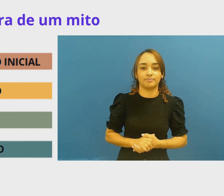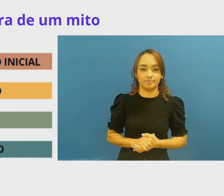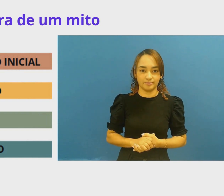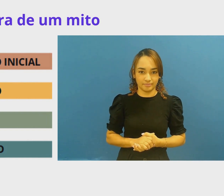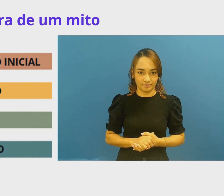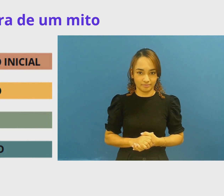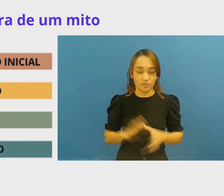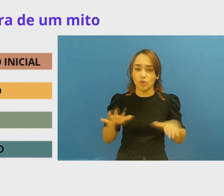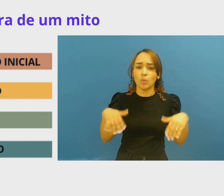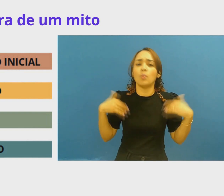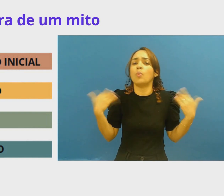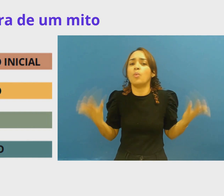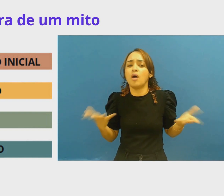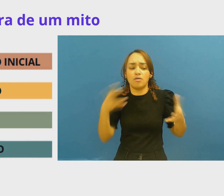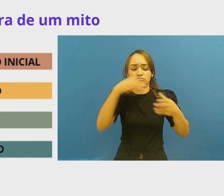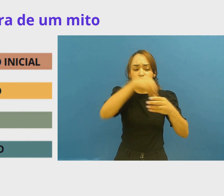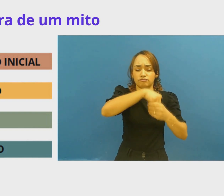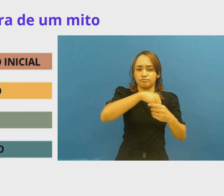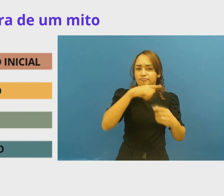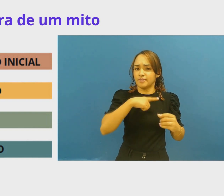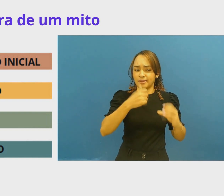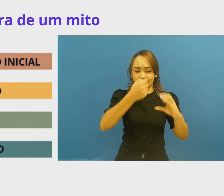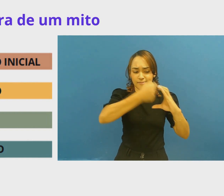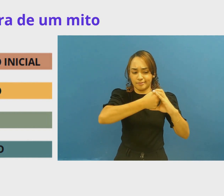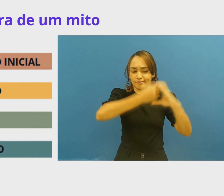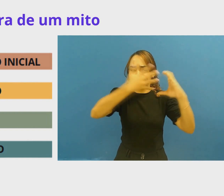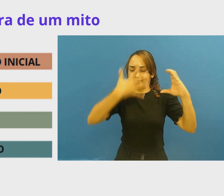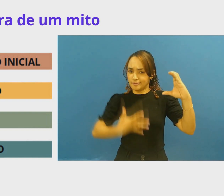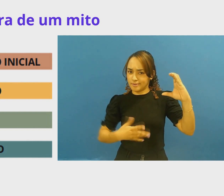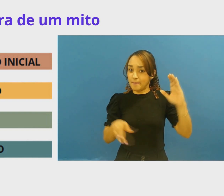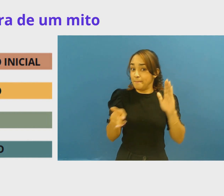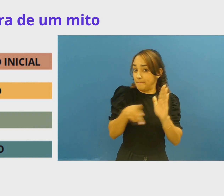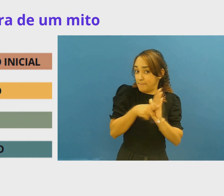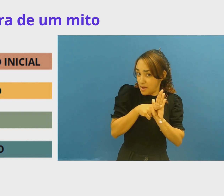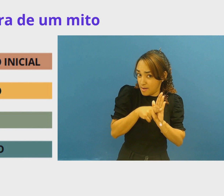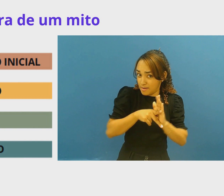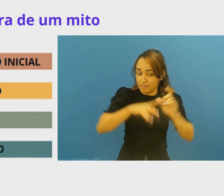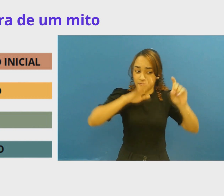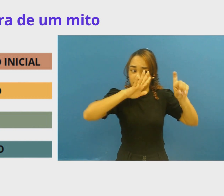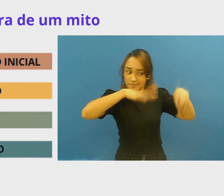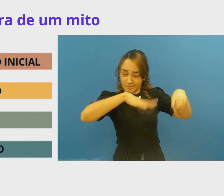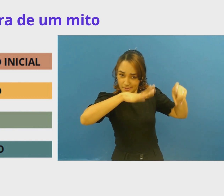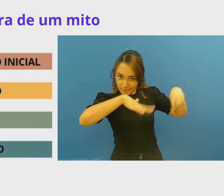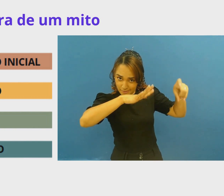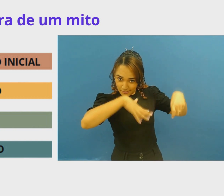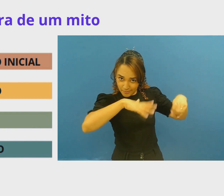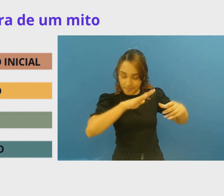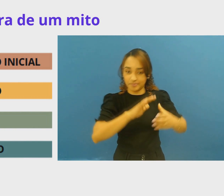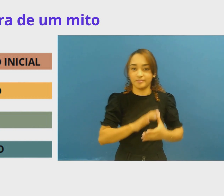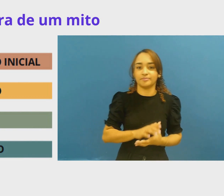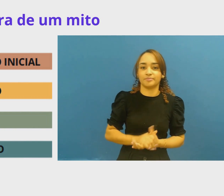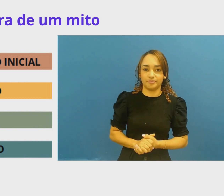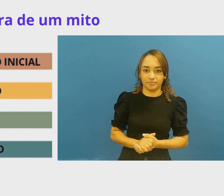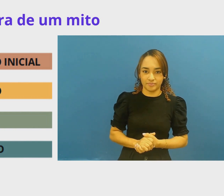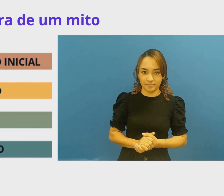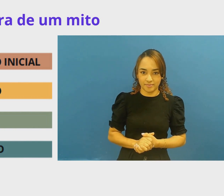O mito, ele apresenta a seguinte estrutura. Vamos lá.